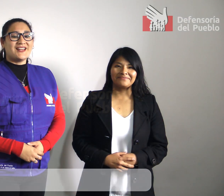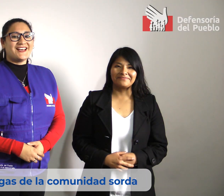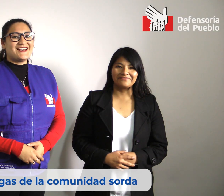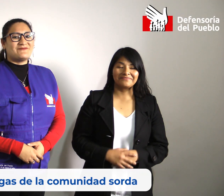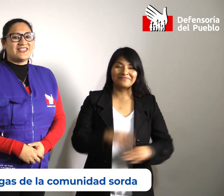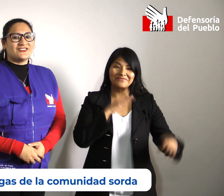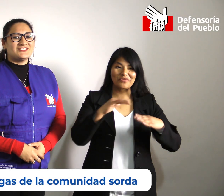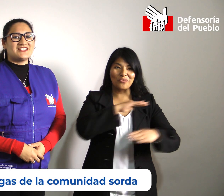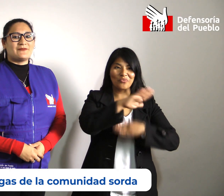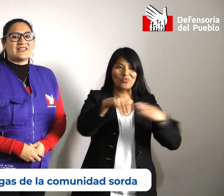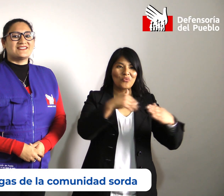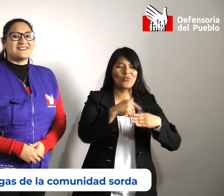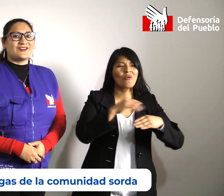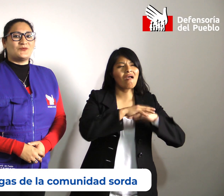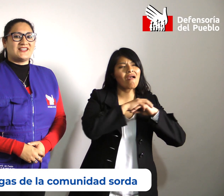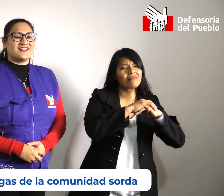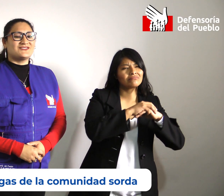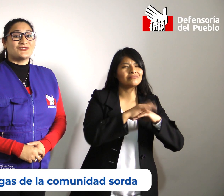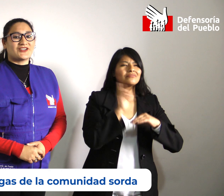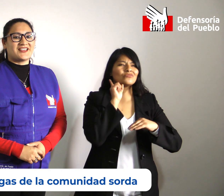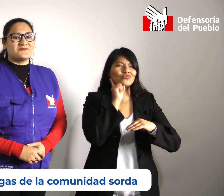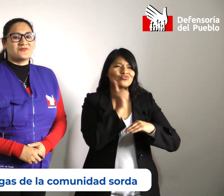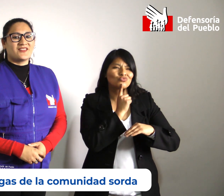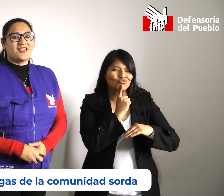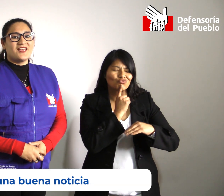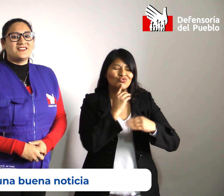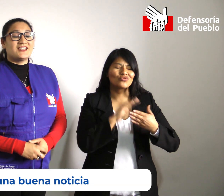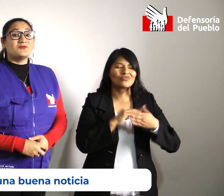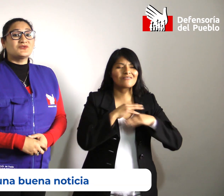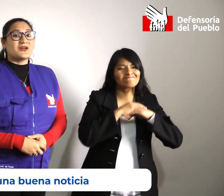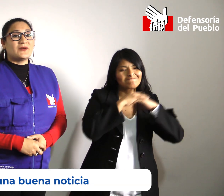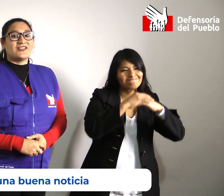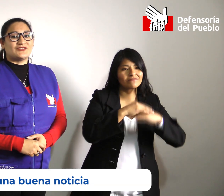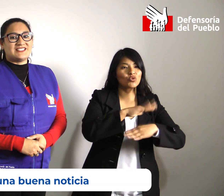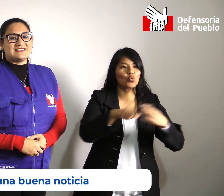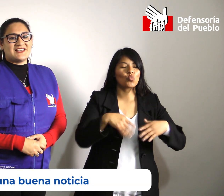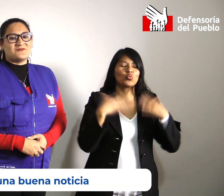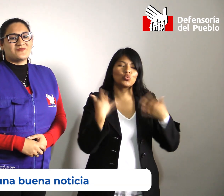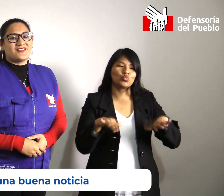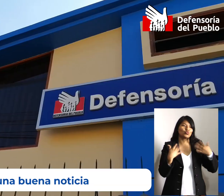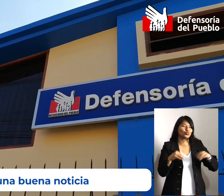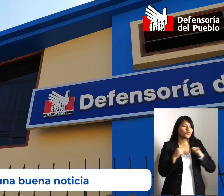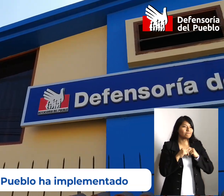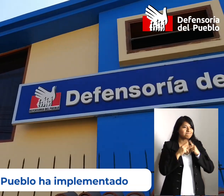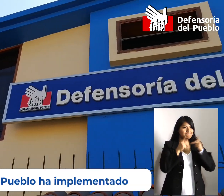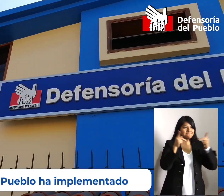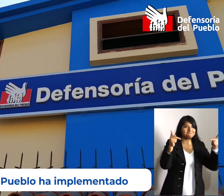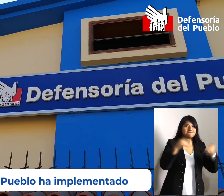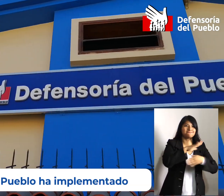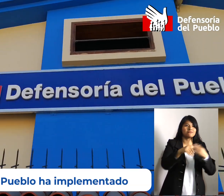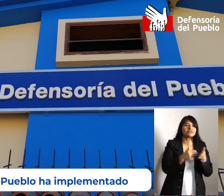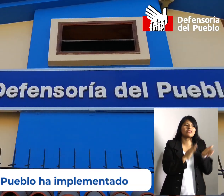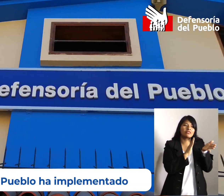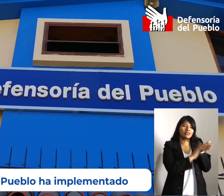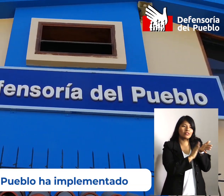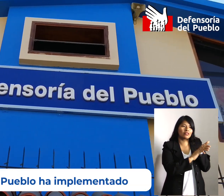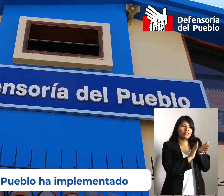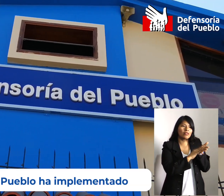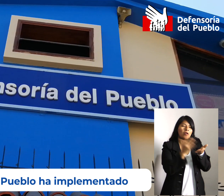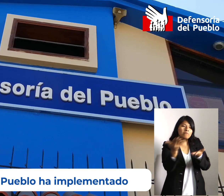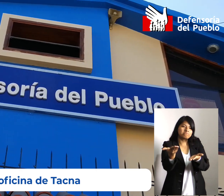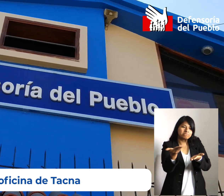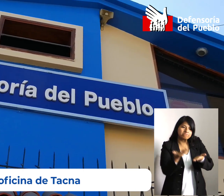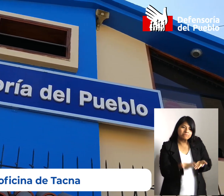Hola amigos y amigas de la comunidad sorda, tenemos una buena noticia. La Defensoría del Pueblo ha